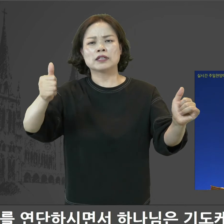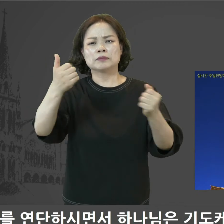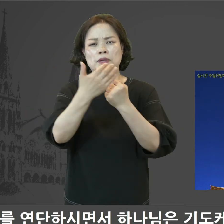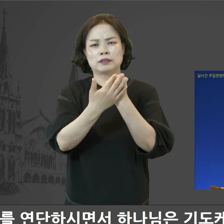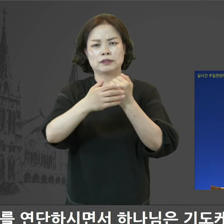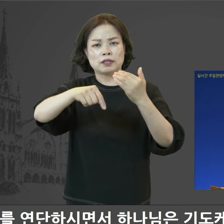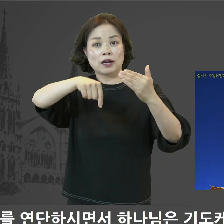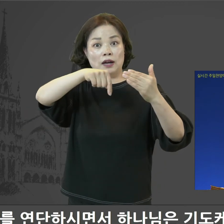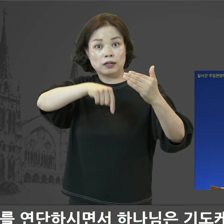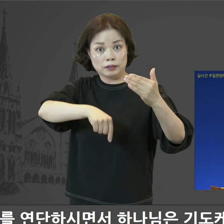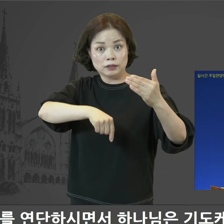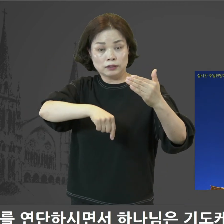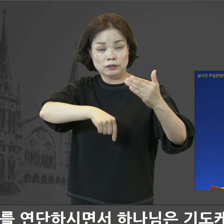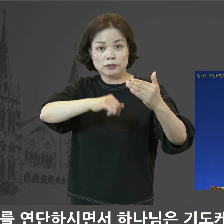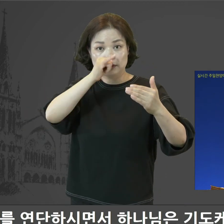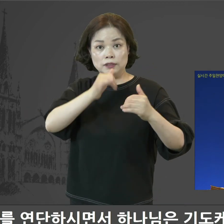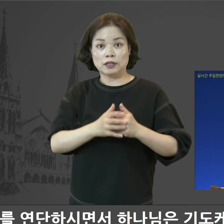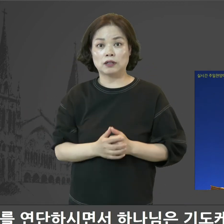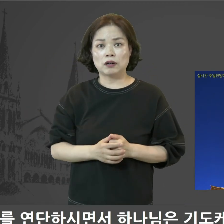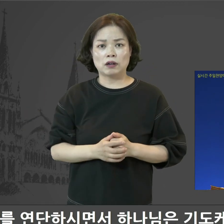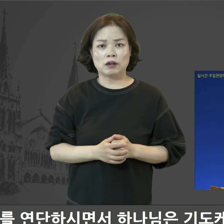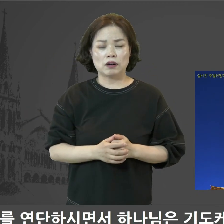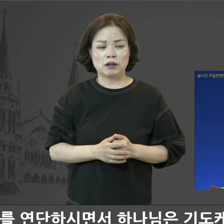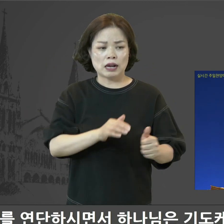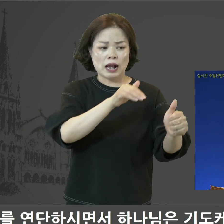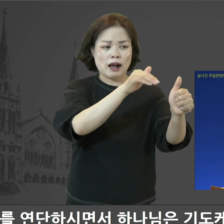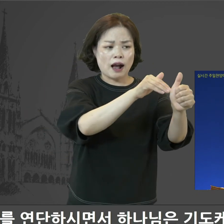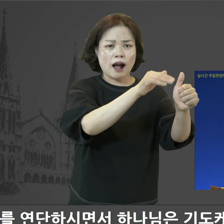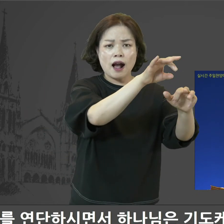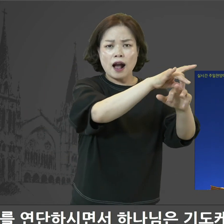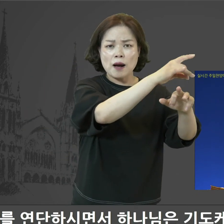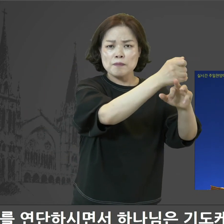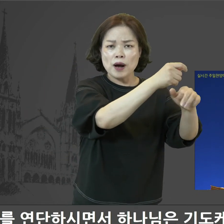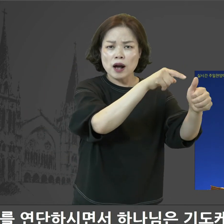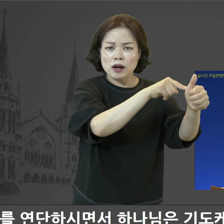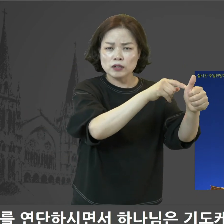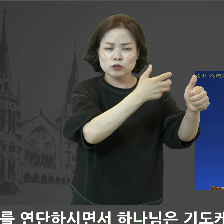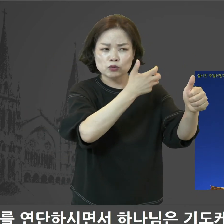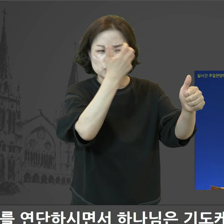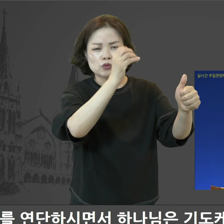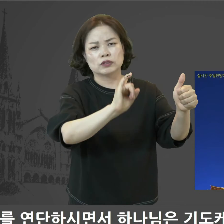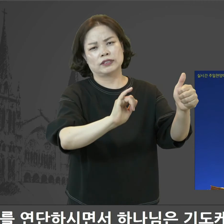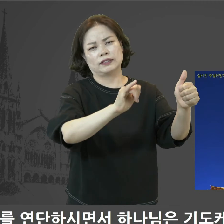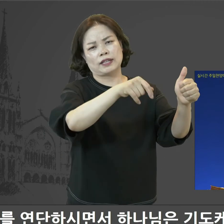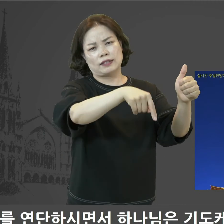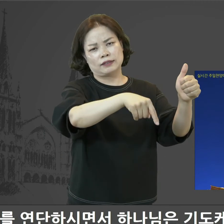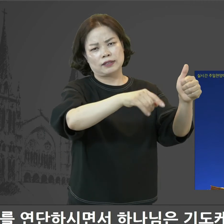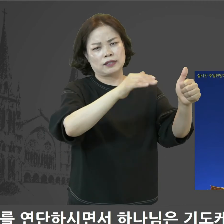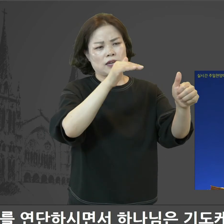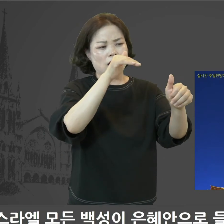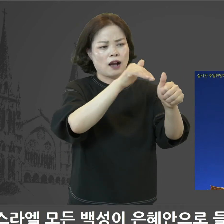은혜 안으로 들어오게 하시는 거죠. 아합 왕을 꿈꾸는 세상을,